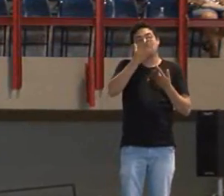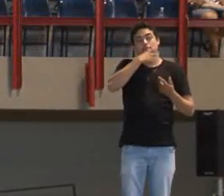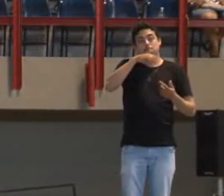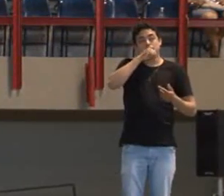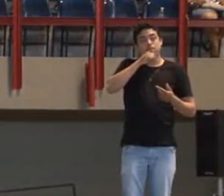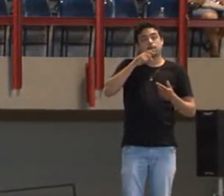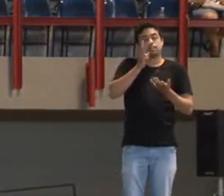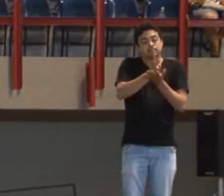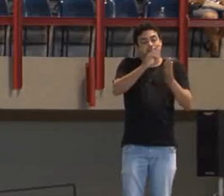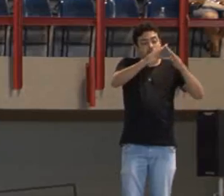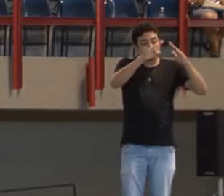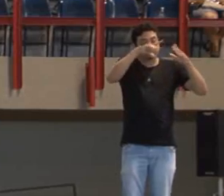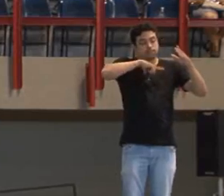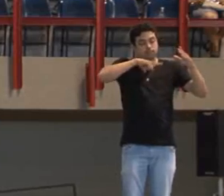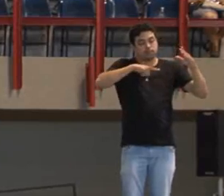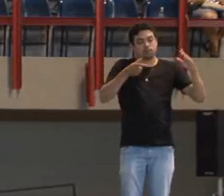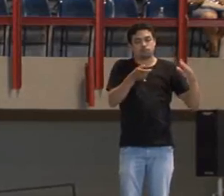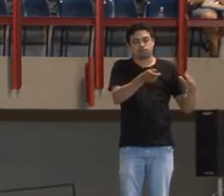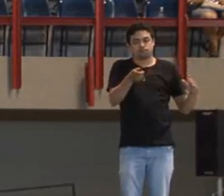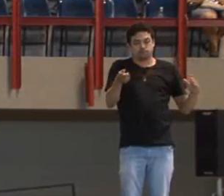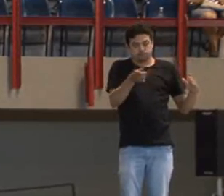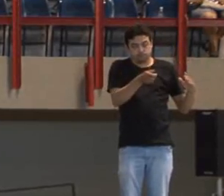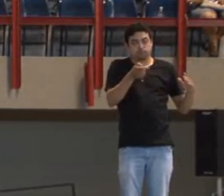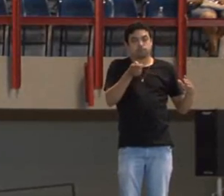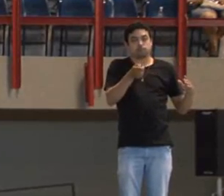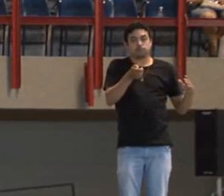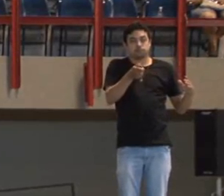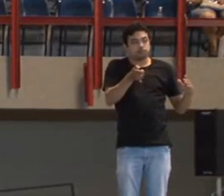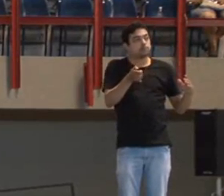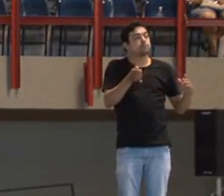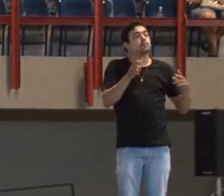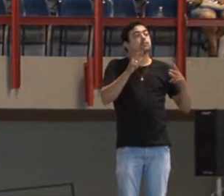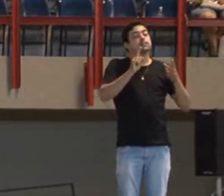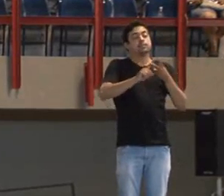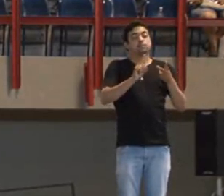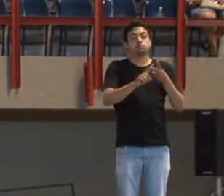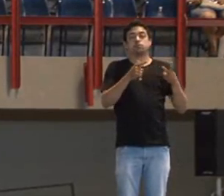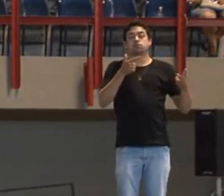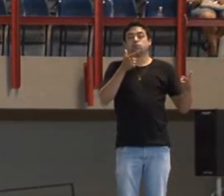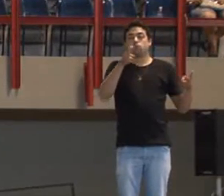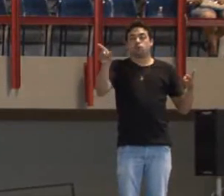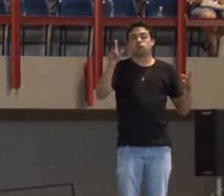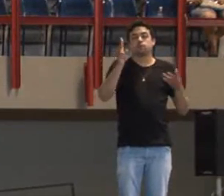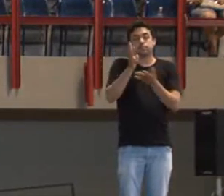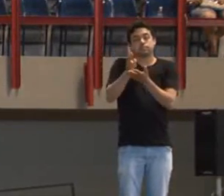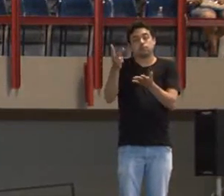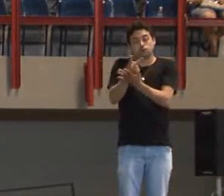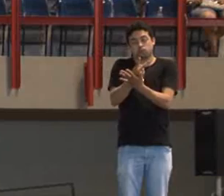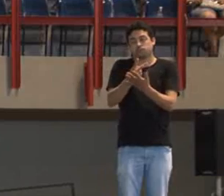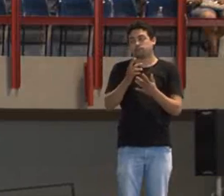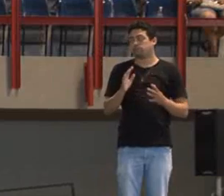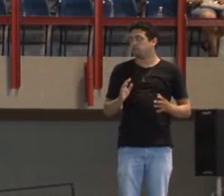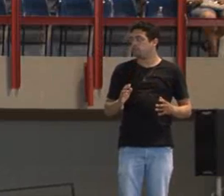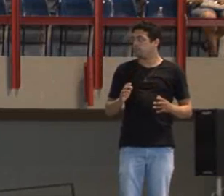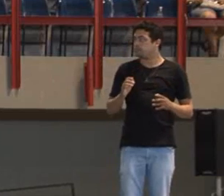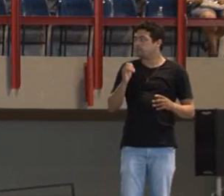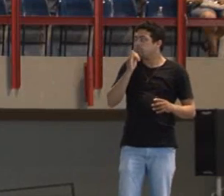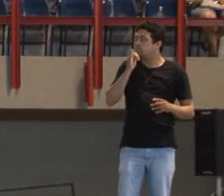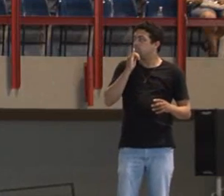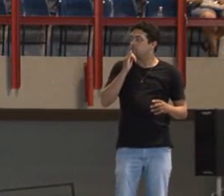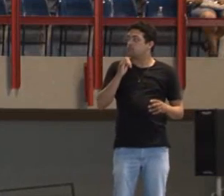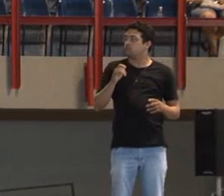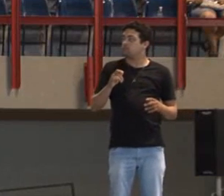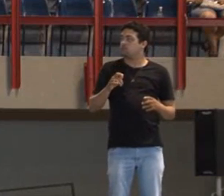sempre teve lá em casa. Mas em contrapartida, tinha uma coisa que eu lembro que sempre acontecia. Você pega a